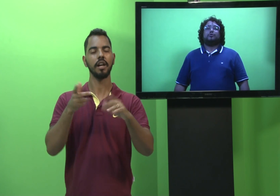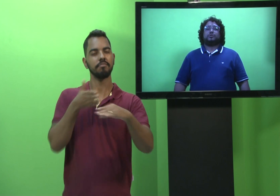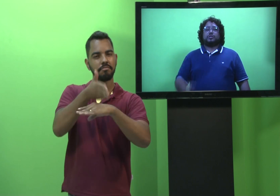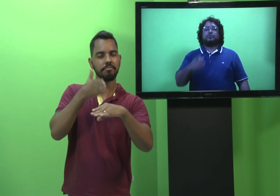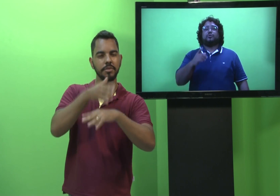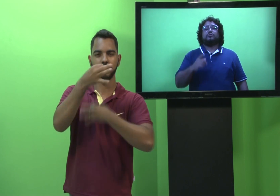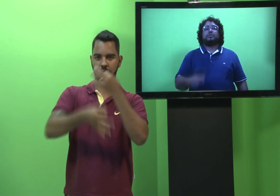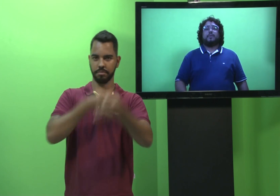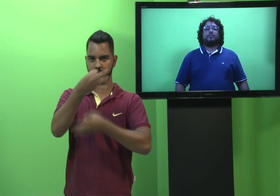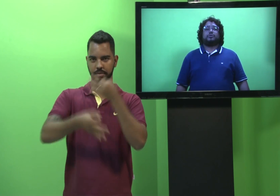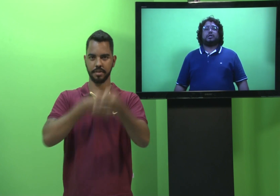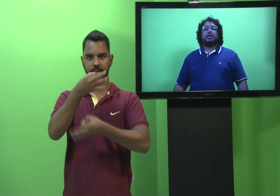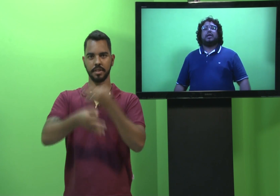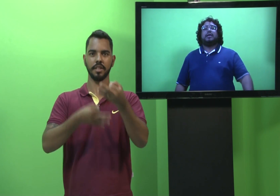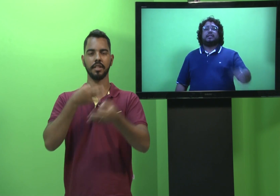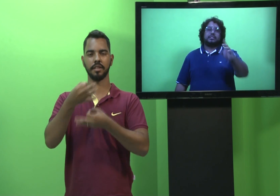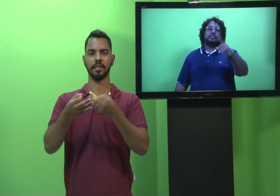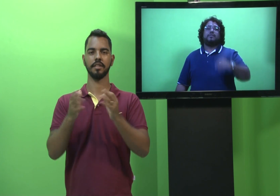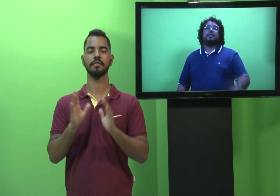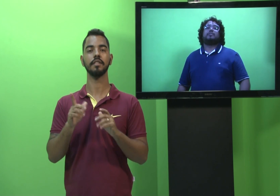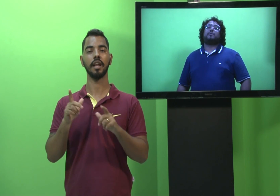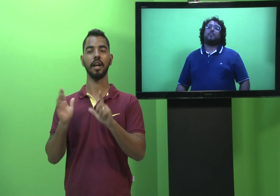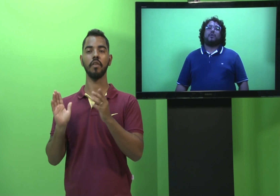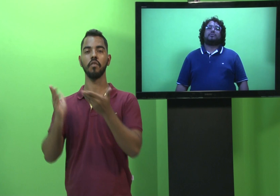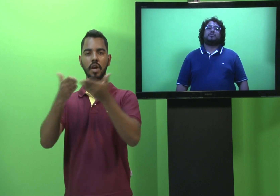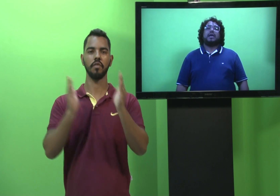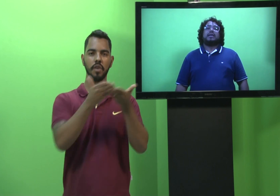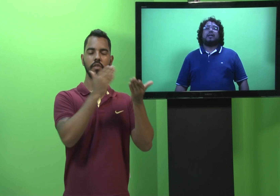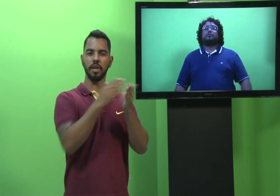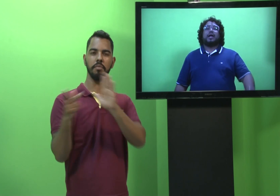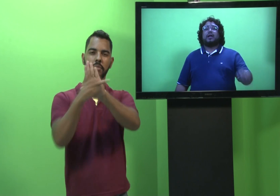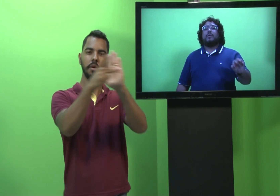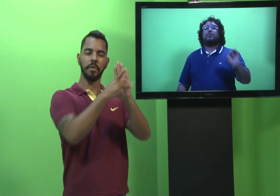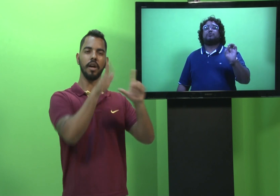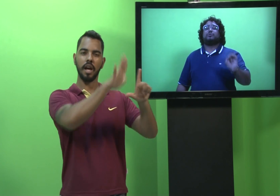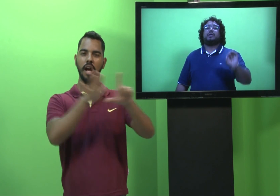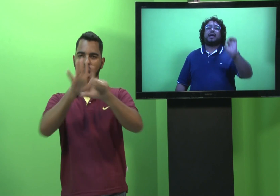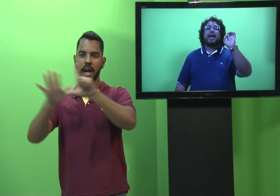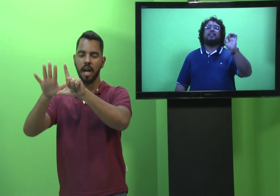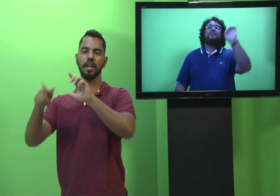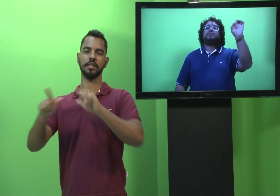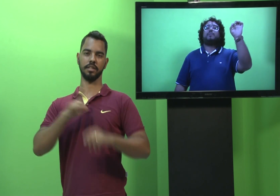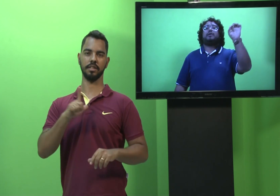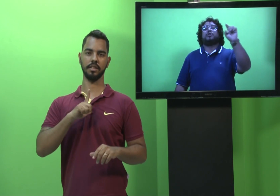dos estudos da apostila e das atividades propostas que ajudarão a construir cada vez mais